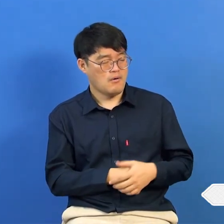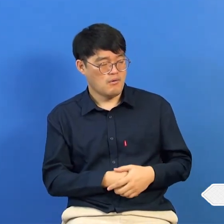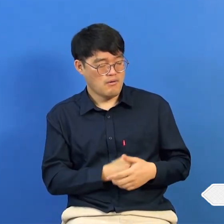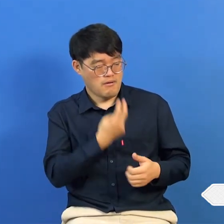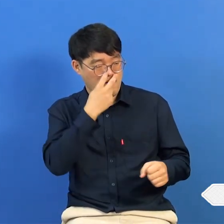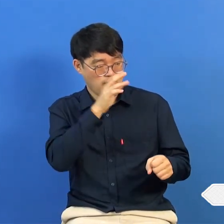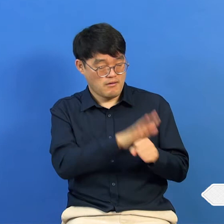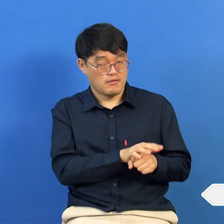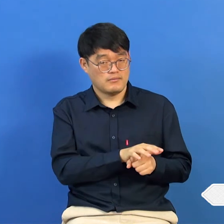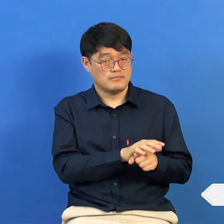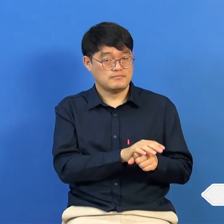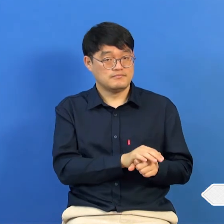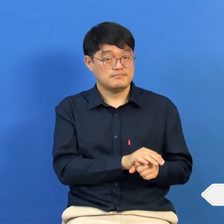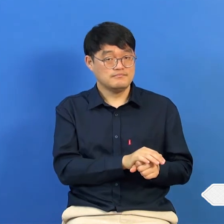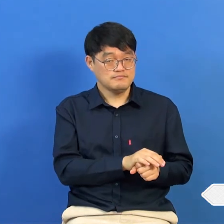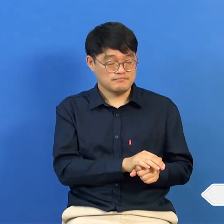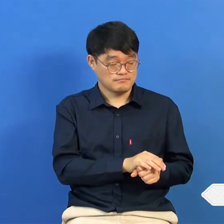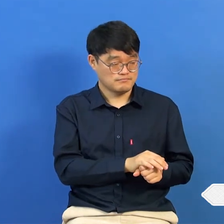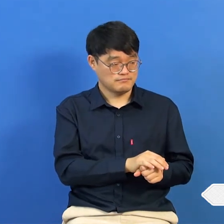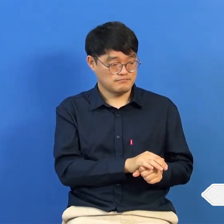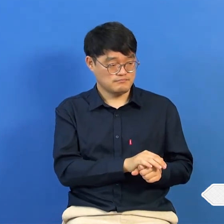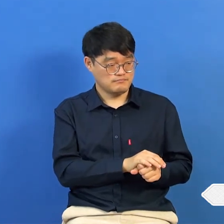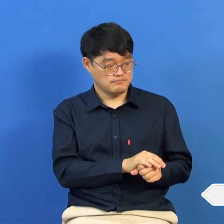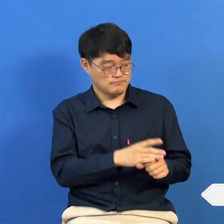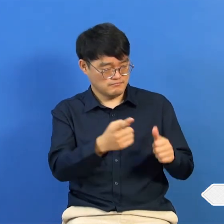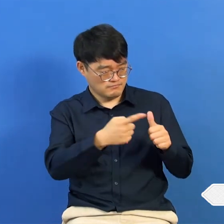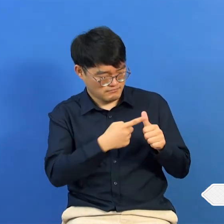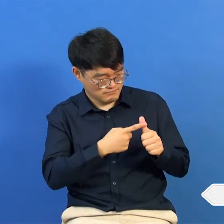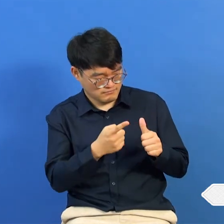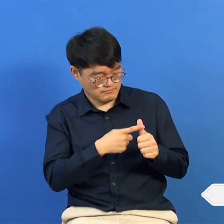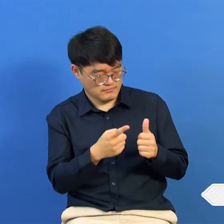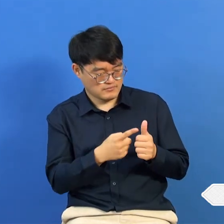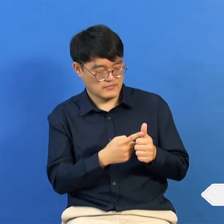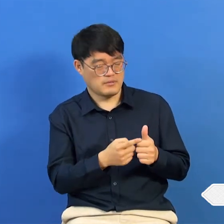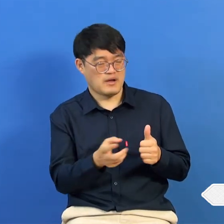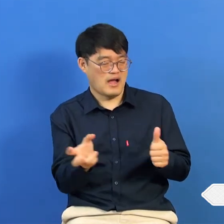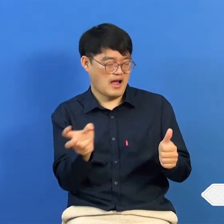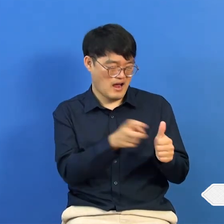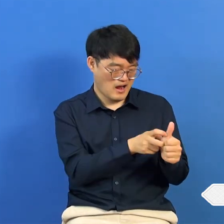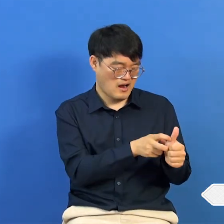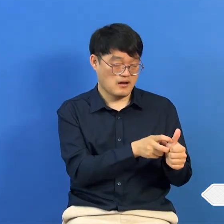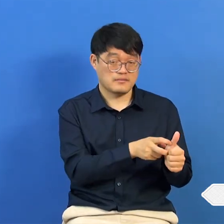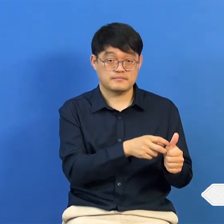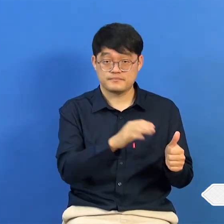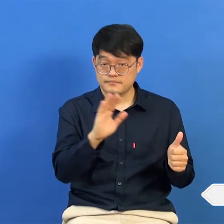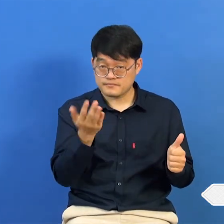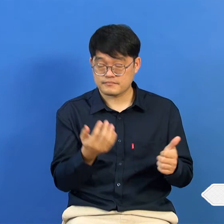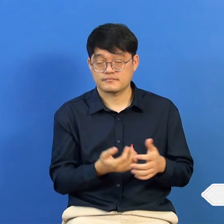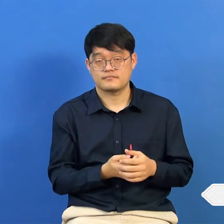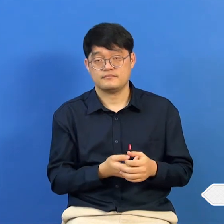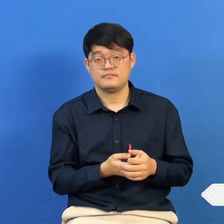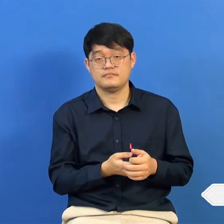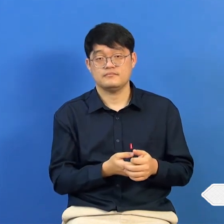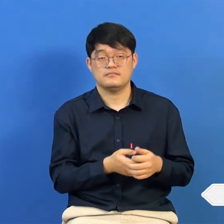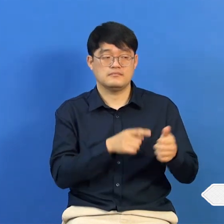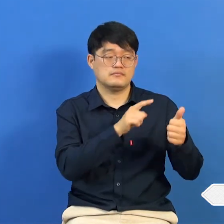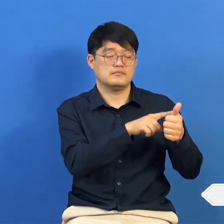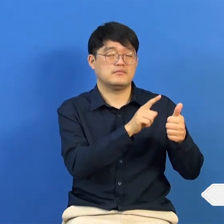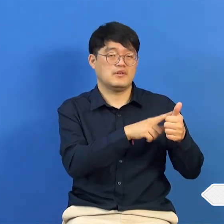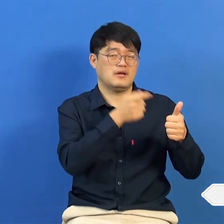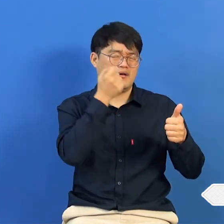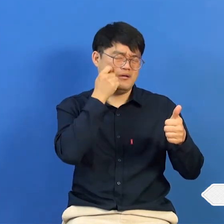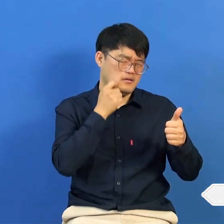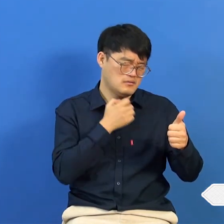억울하게 누명을 쓰고 모함을 당하고 그리고 배신을 당하고, 그래서 이 비극의